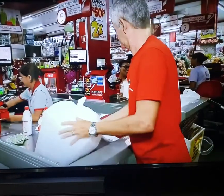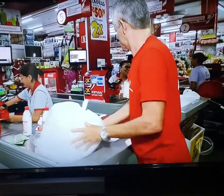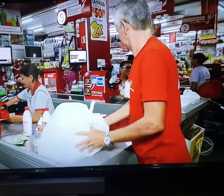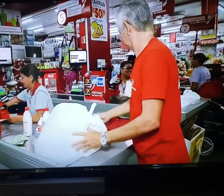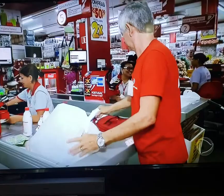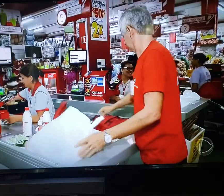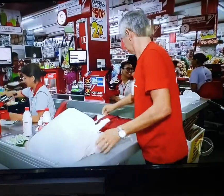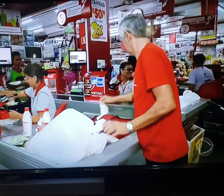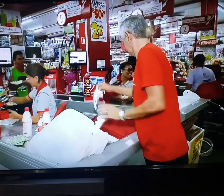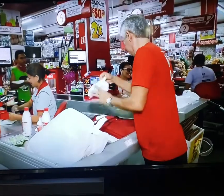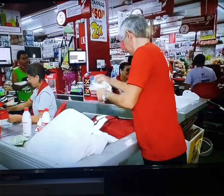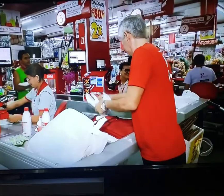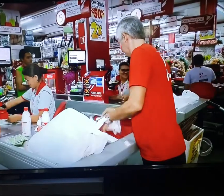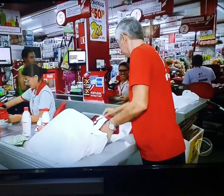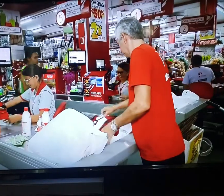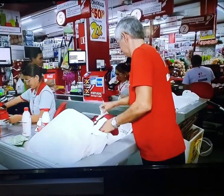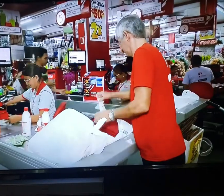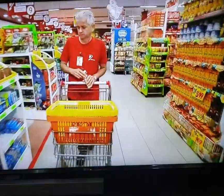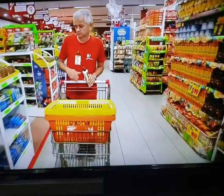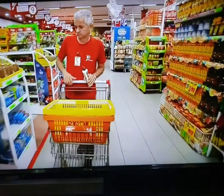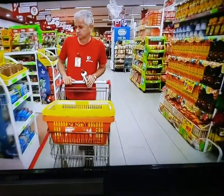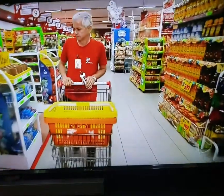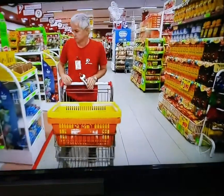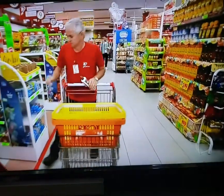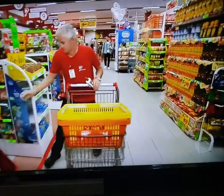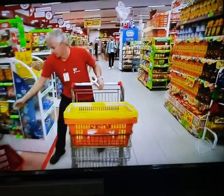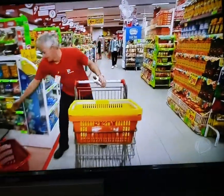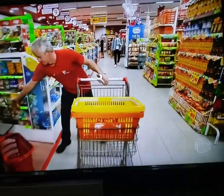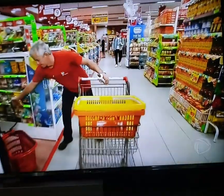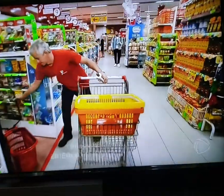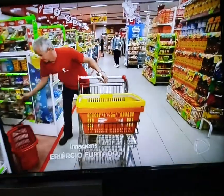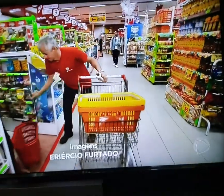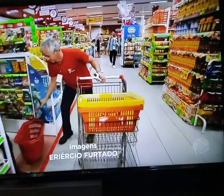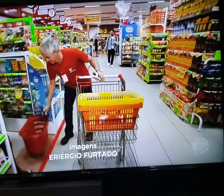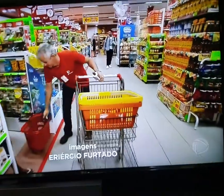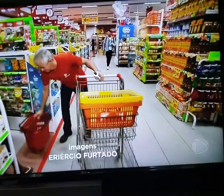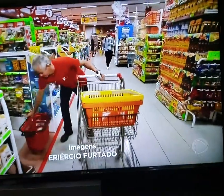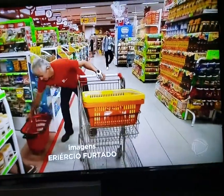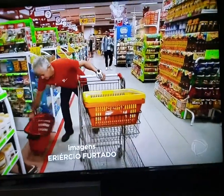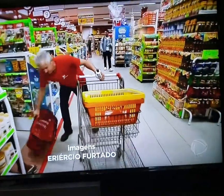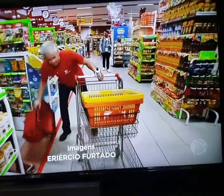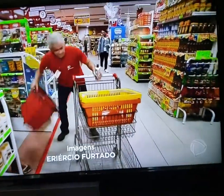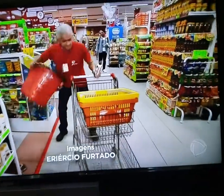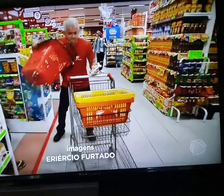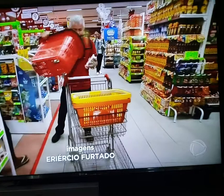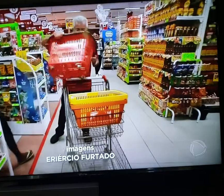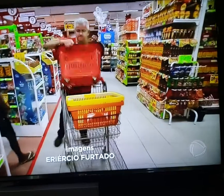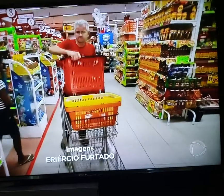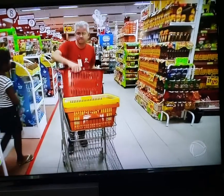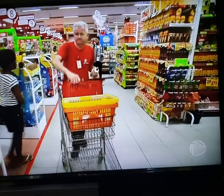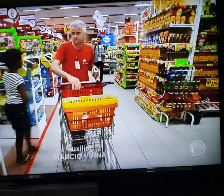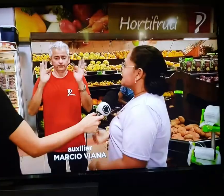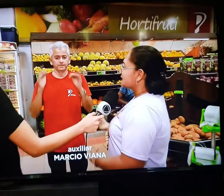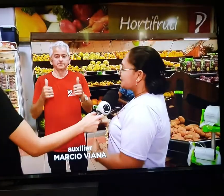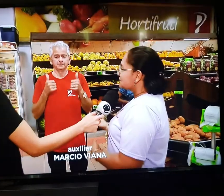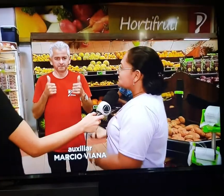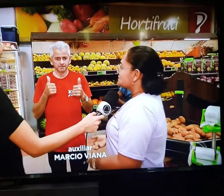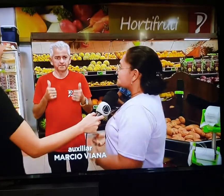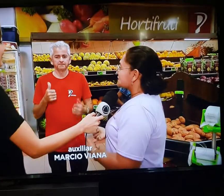conseguiu uma oportunidade para trabalhar como auxiliar de serviços gerais neste supermercado de Belém. Daqui que ele tira o